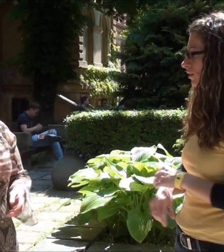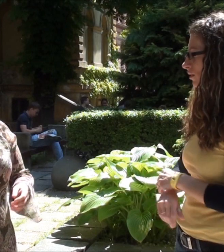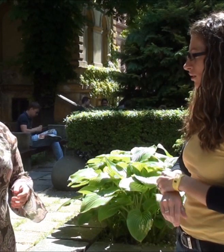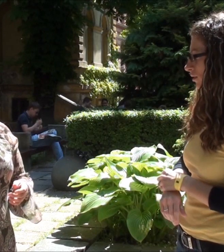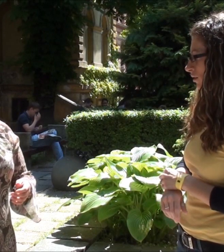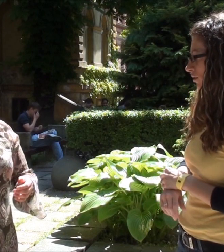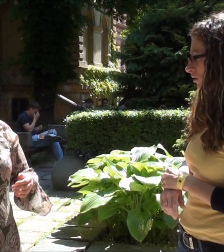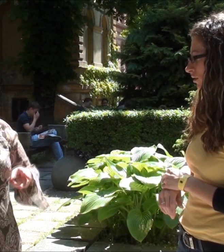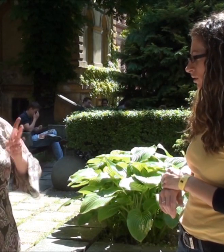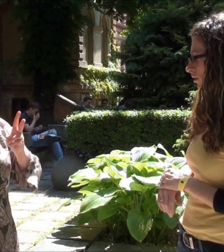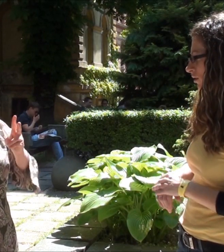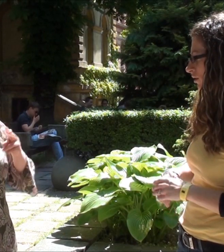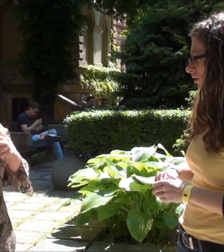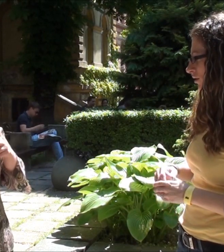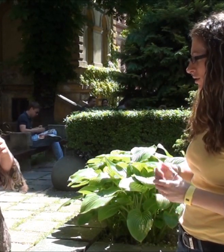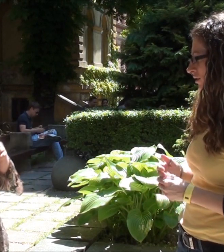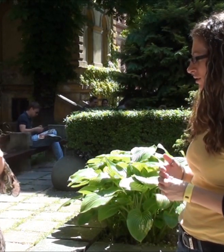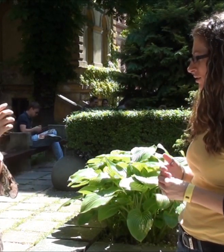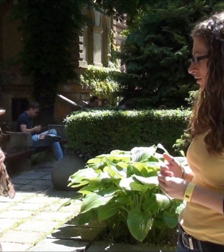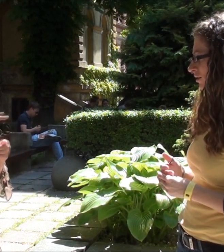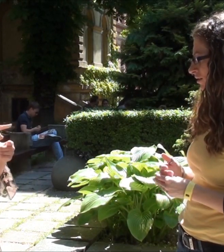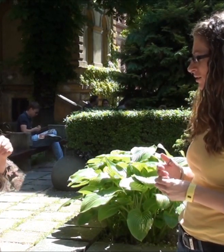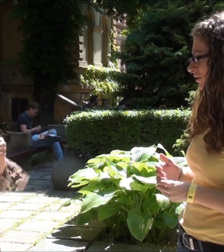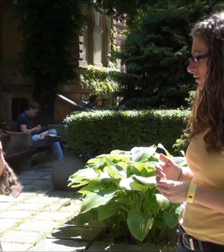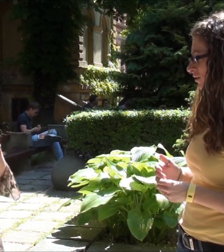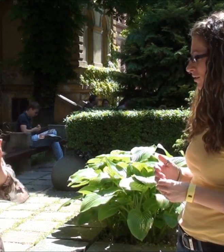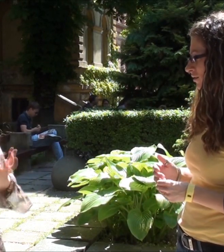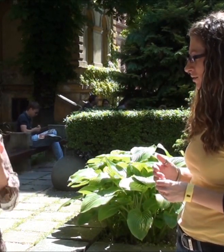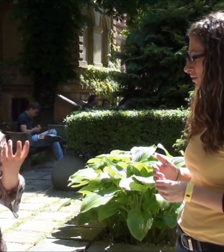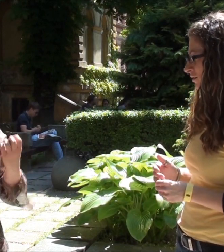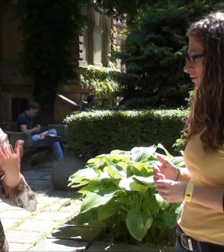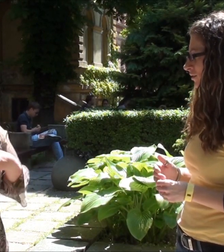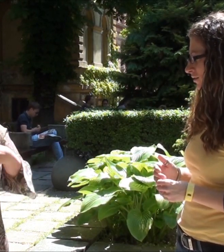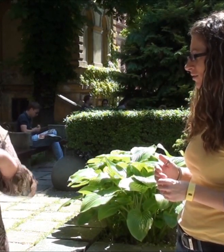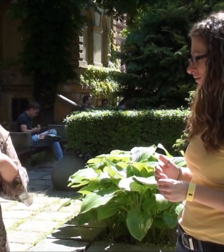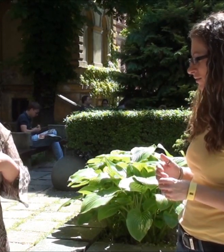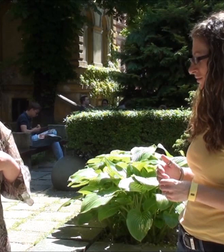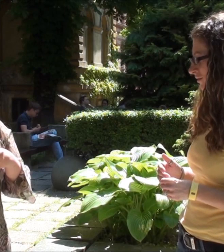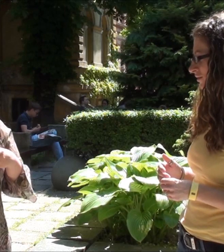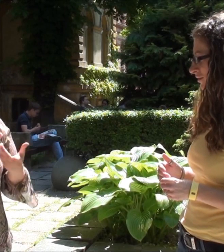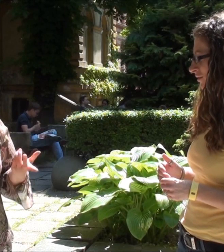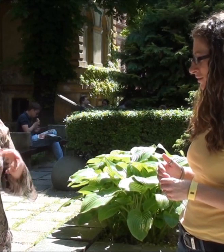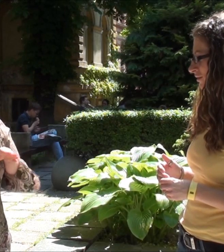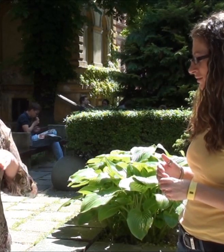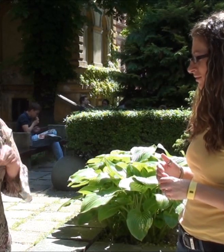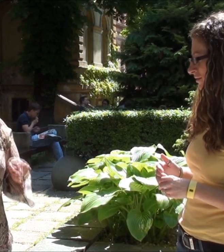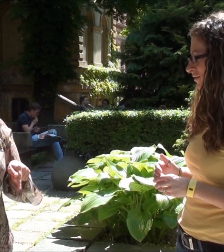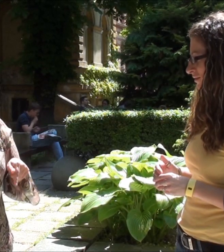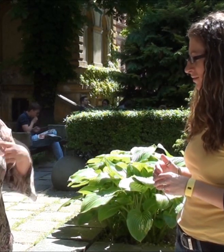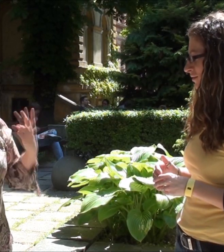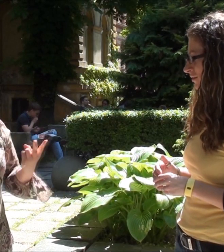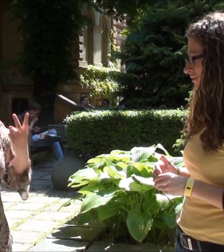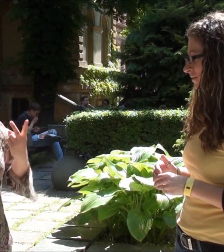a késők között a hallók és a sigetek egyeszen vannaká ezek a